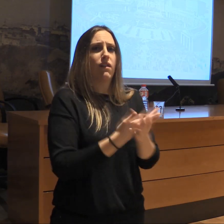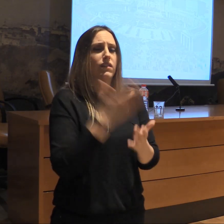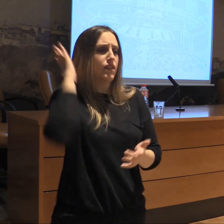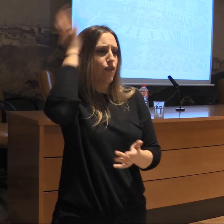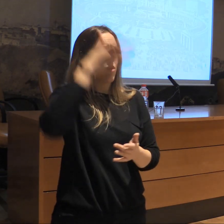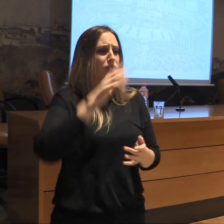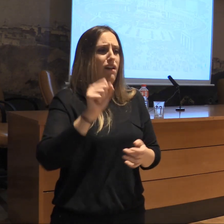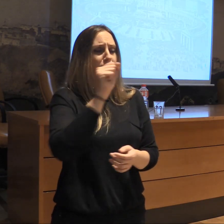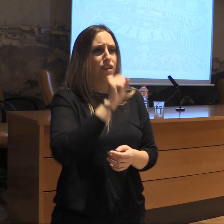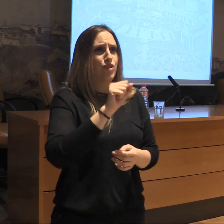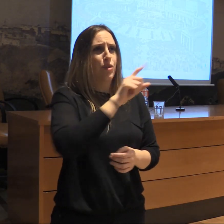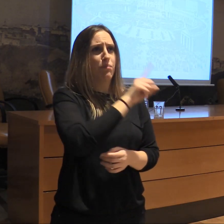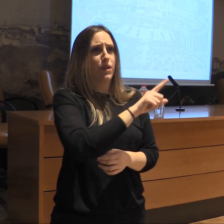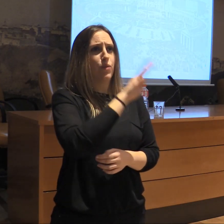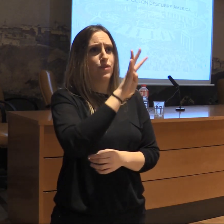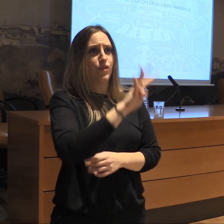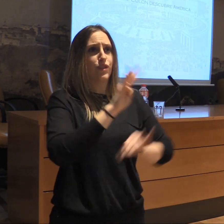año